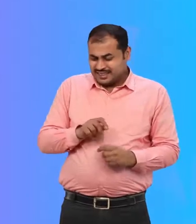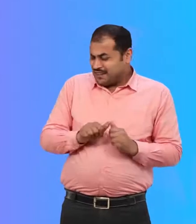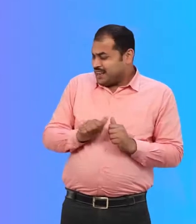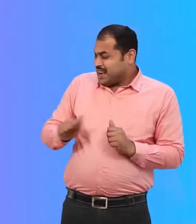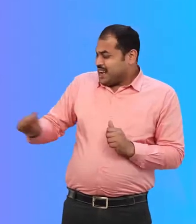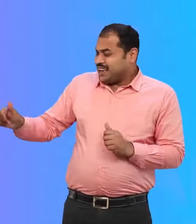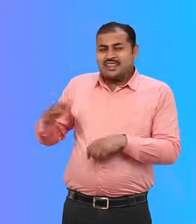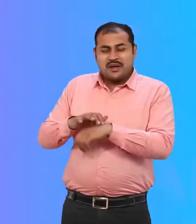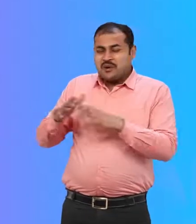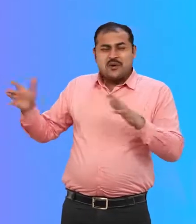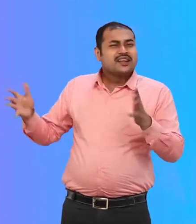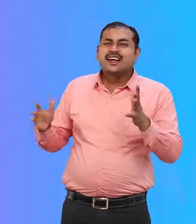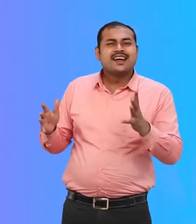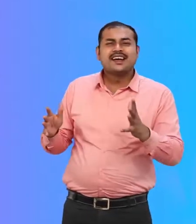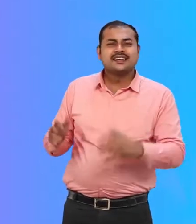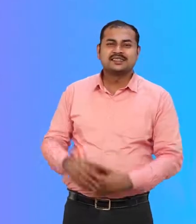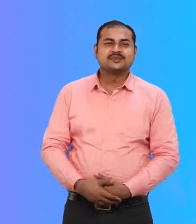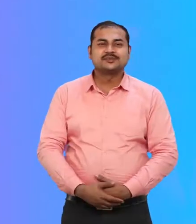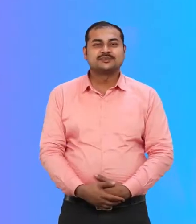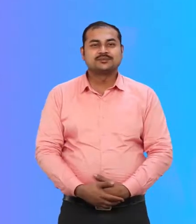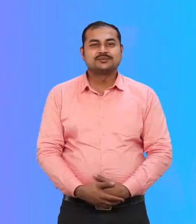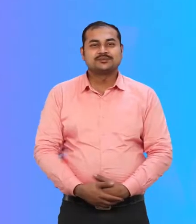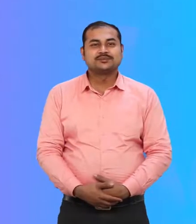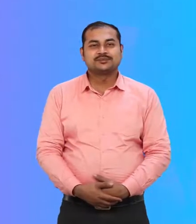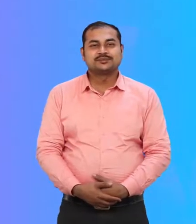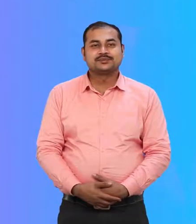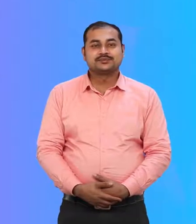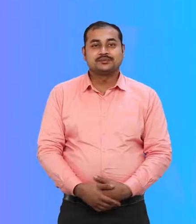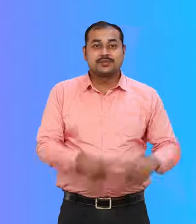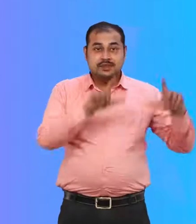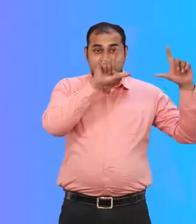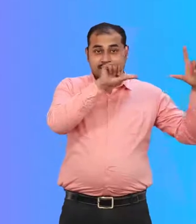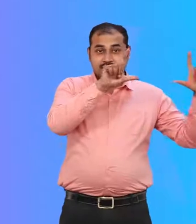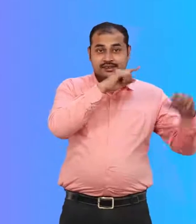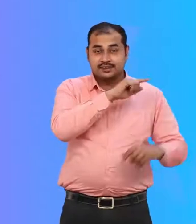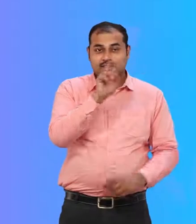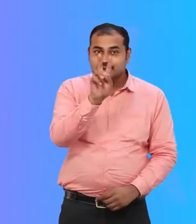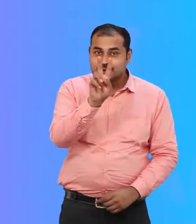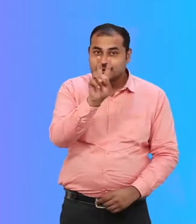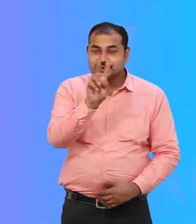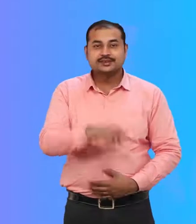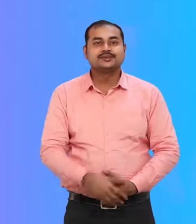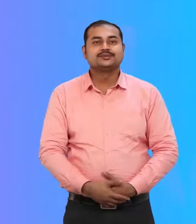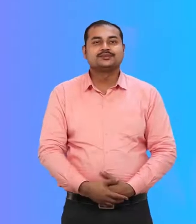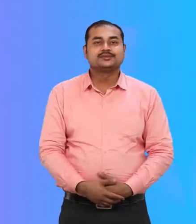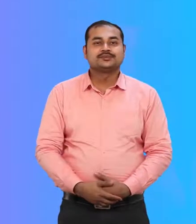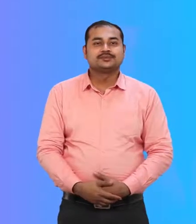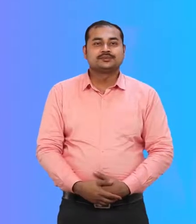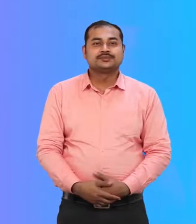है इसलिए मुझे ज्यादा चलना नहीं पड़ा है कि दूसरे चित्र में